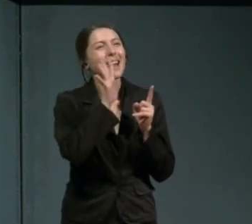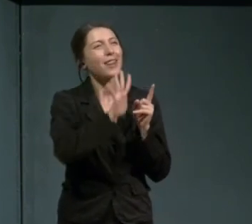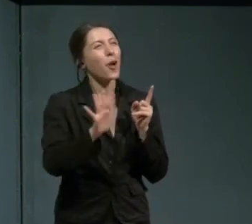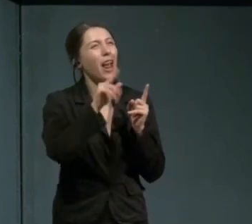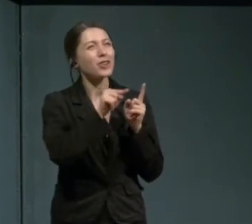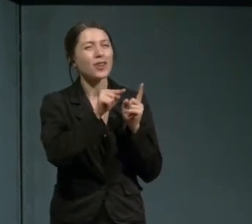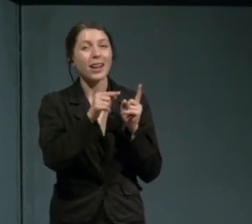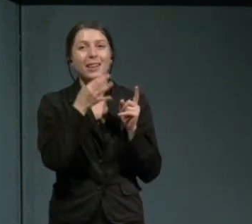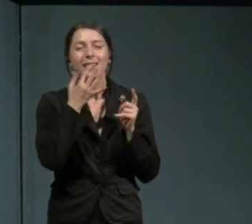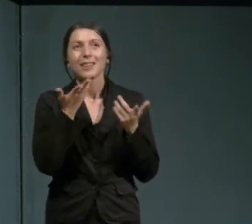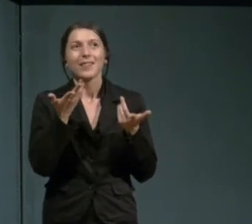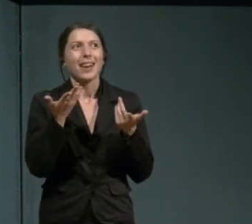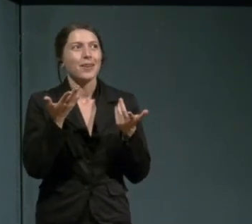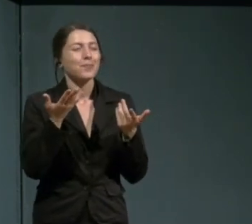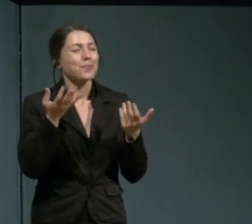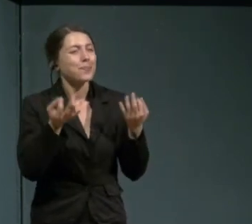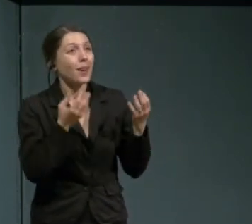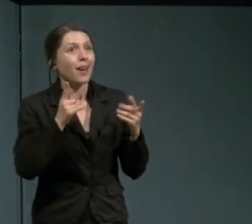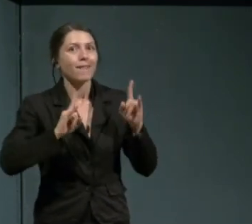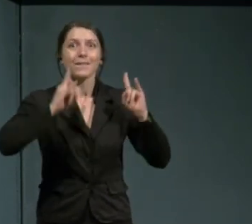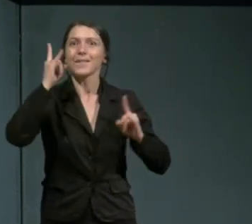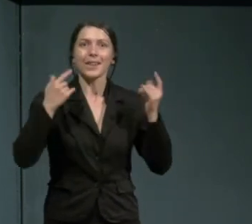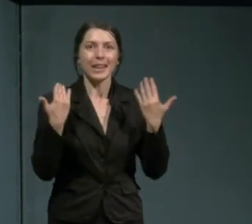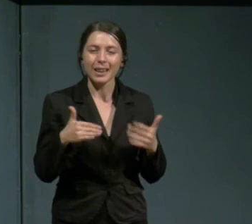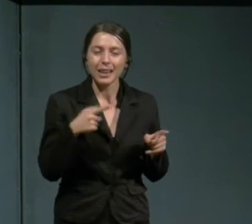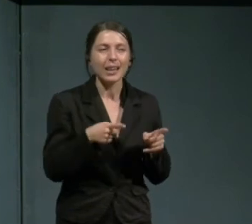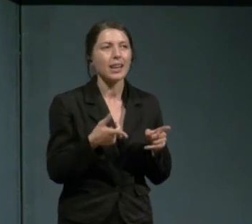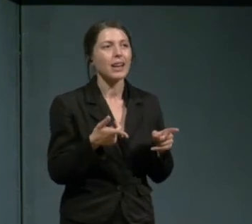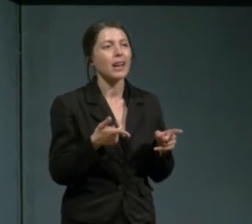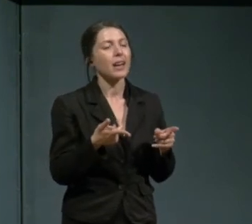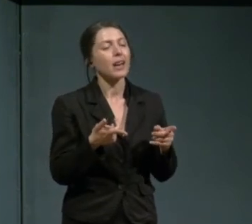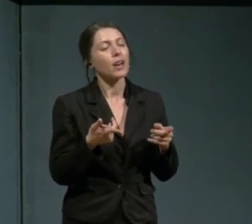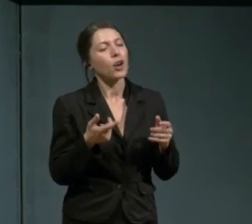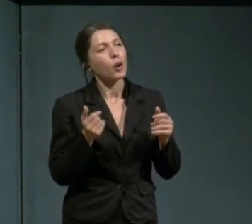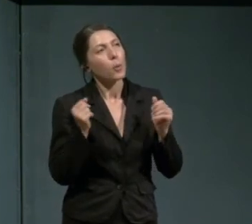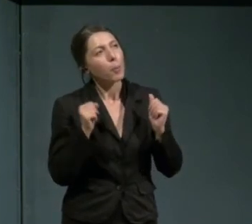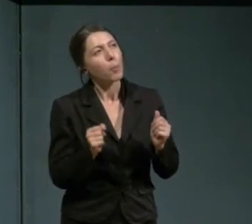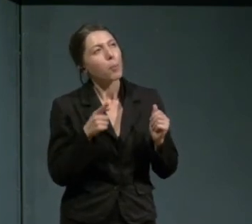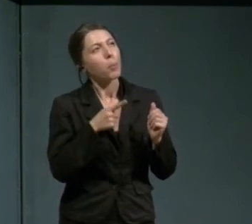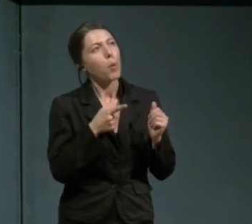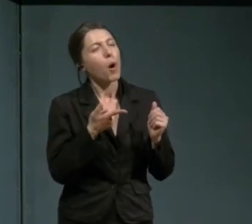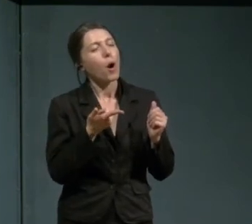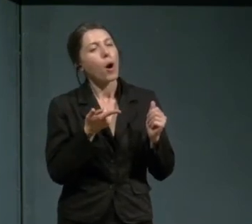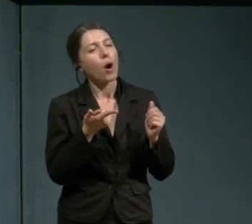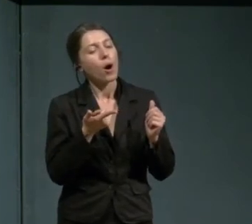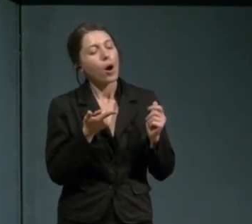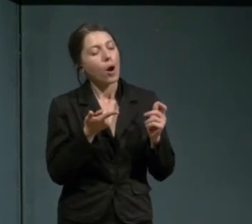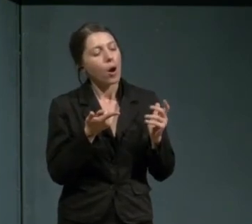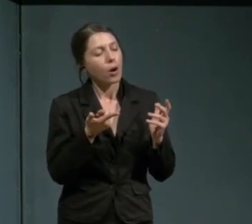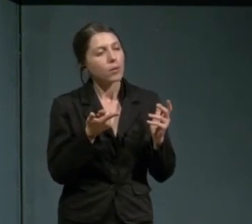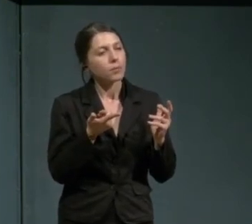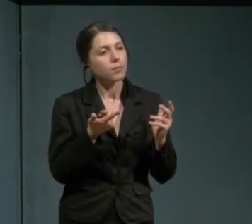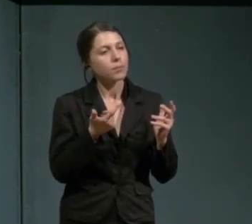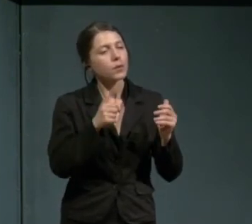questa grazia iperattiva forse potesse essere ripresa